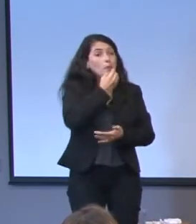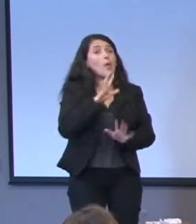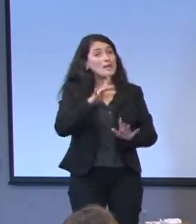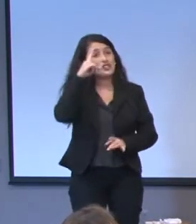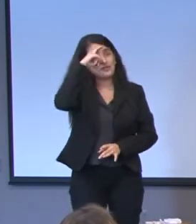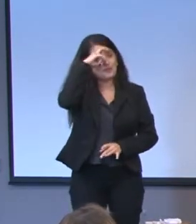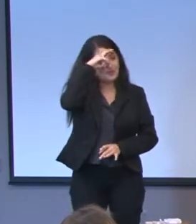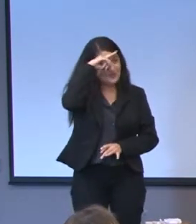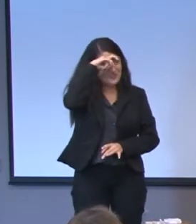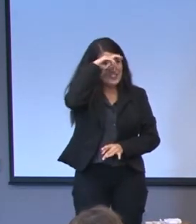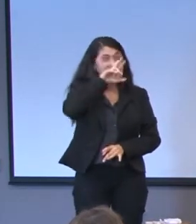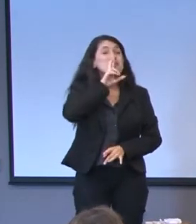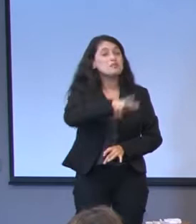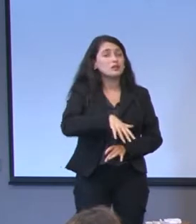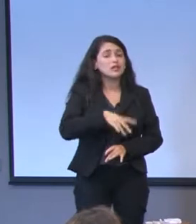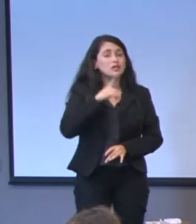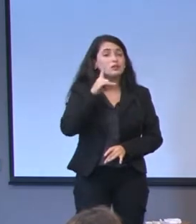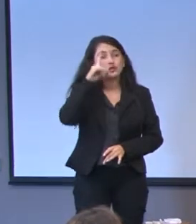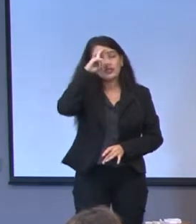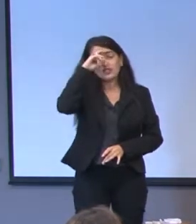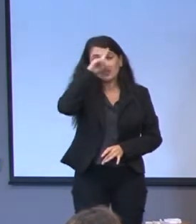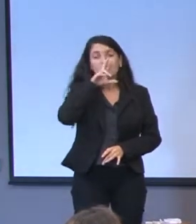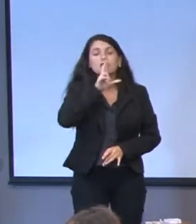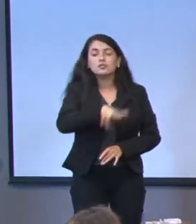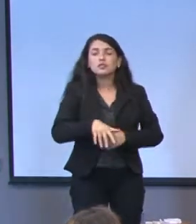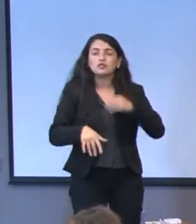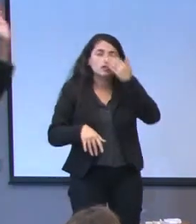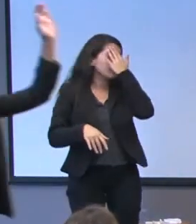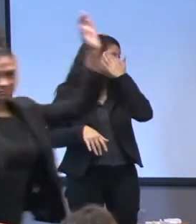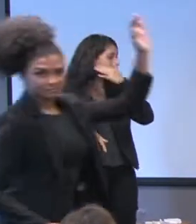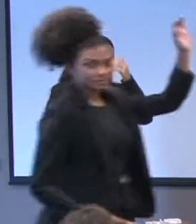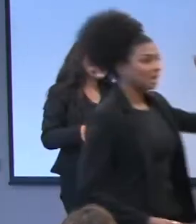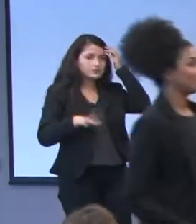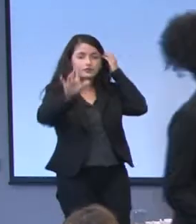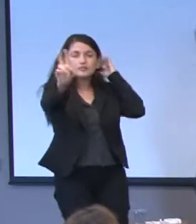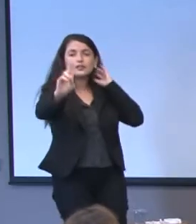responder. Alguma pergunta? Por favor, você se identifica?